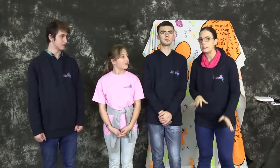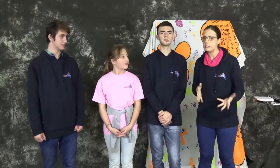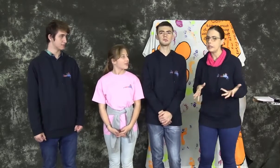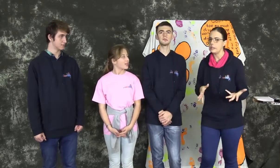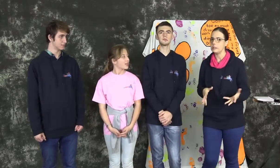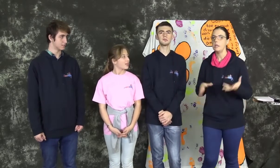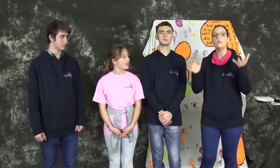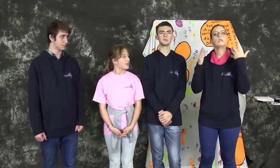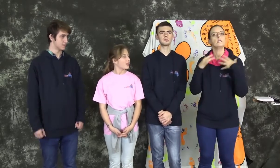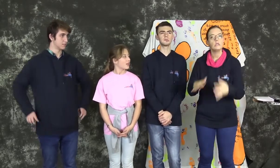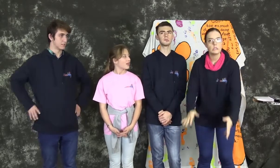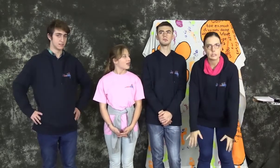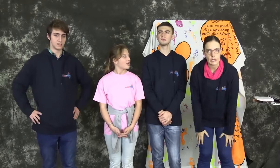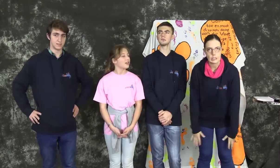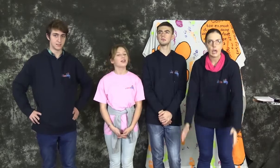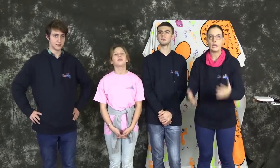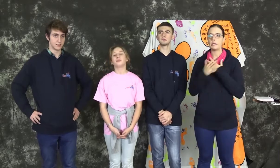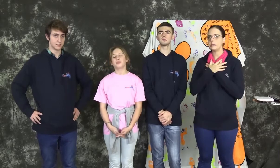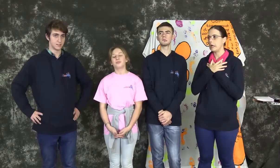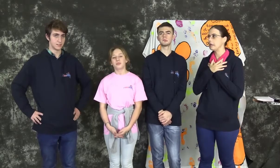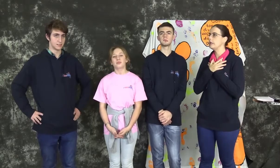nie so nice nie. Jy hoef nie te sê nie, hulle vir jouself.